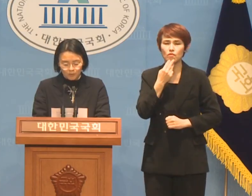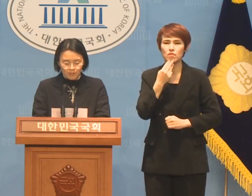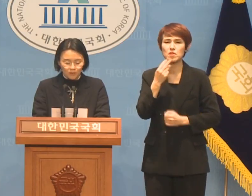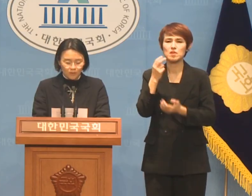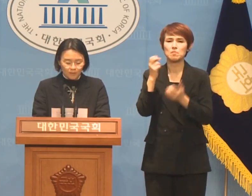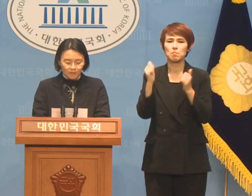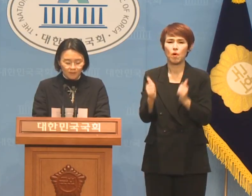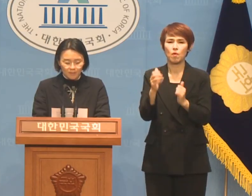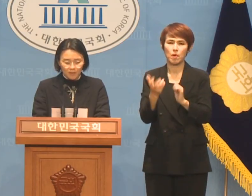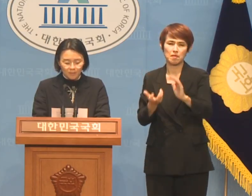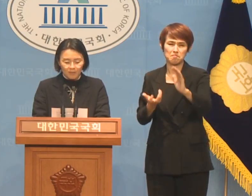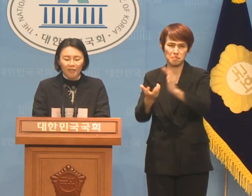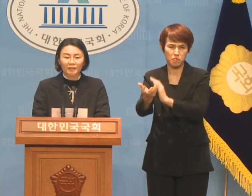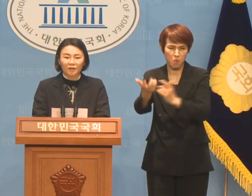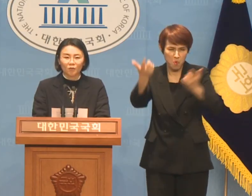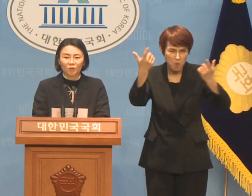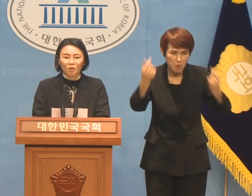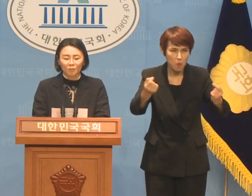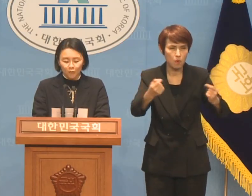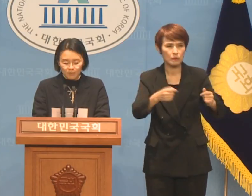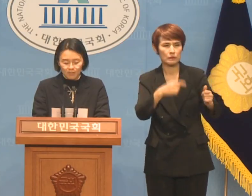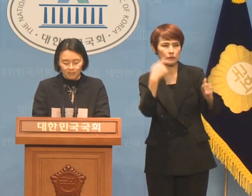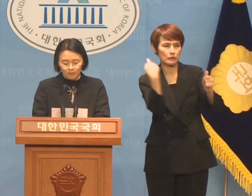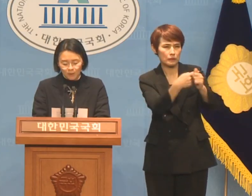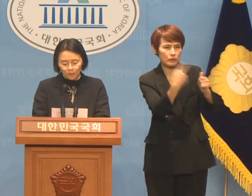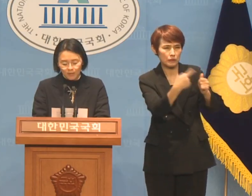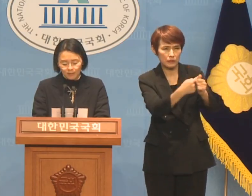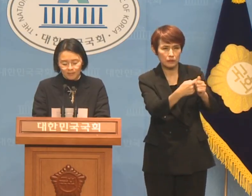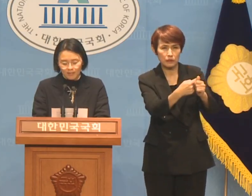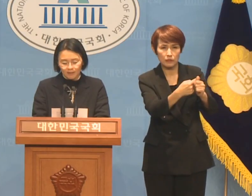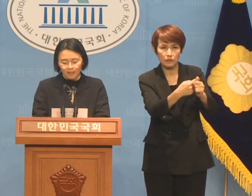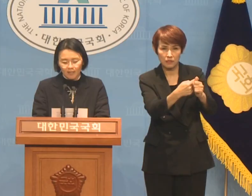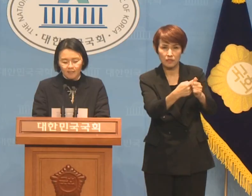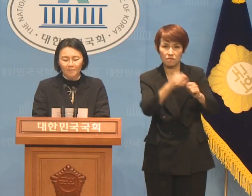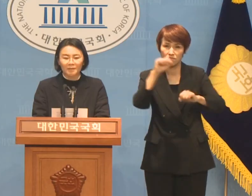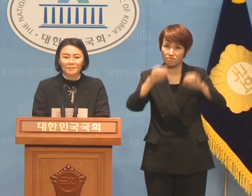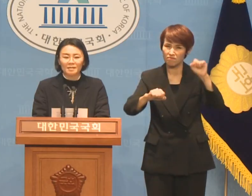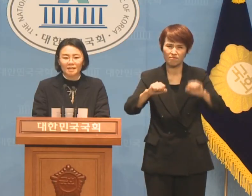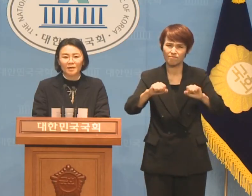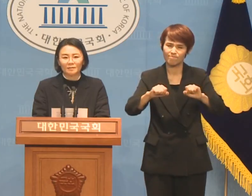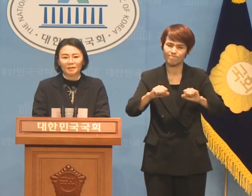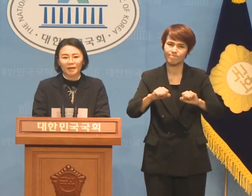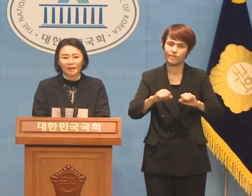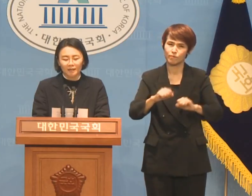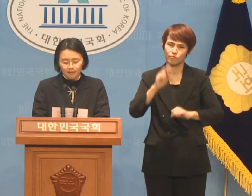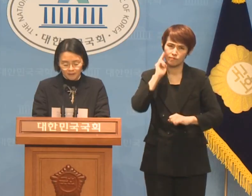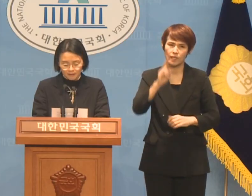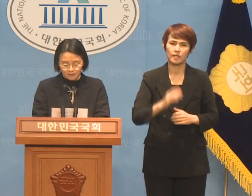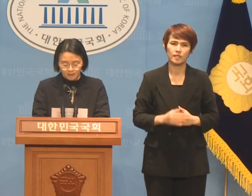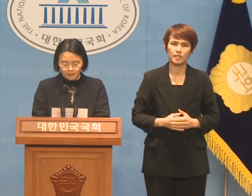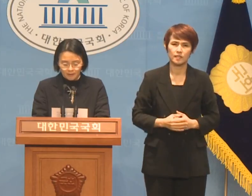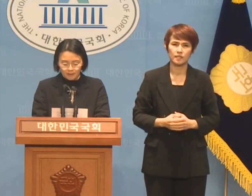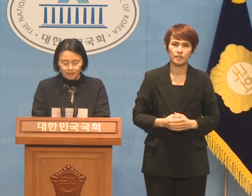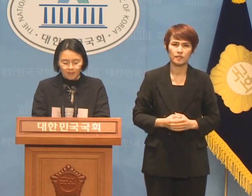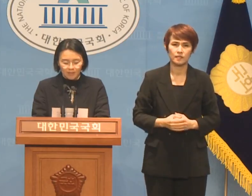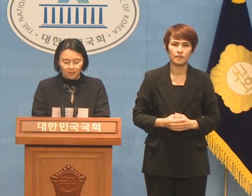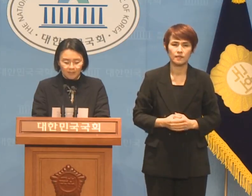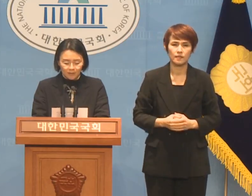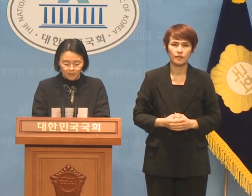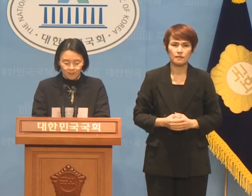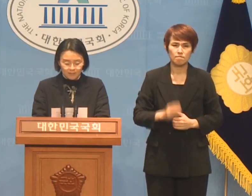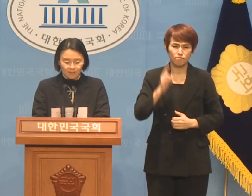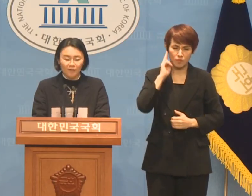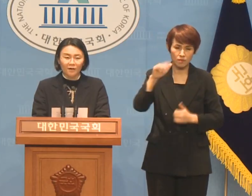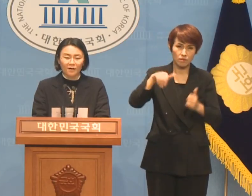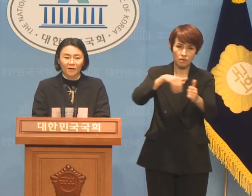폭동 세력과 빗대며 비난하고 본질을 왜곡하는 작태가 참담한 상황입니다. 이 참담한